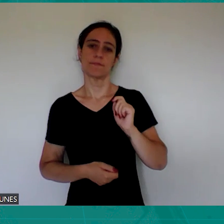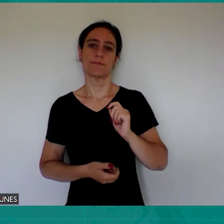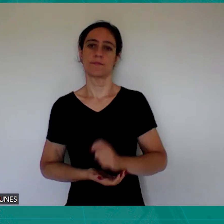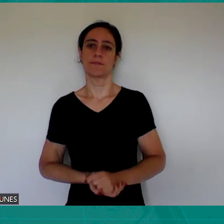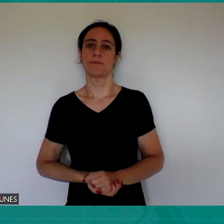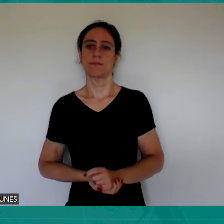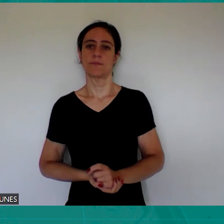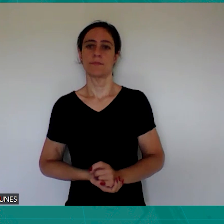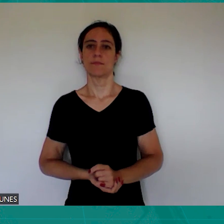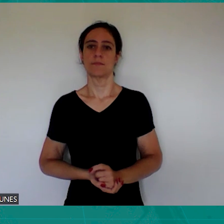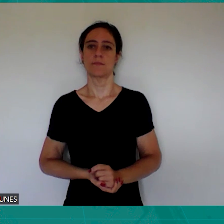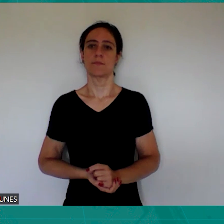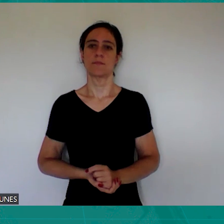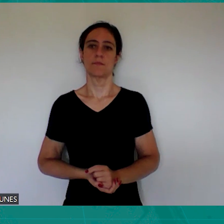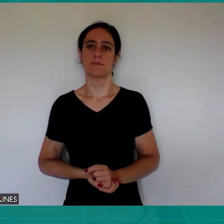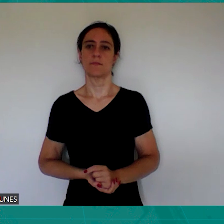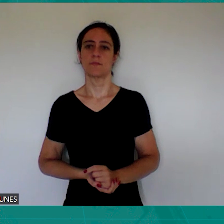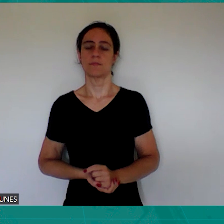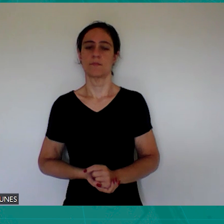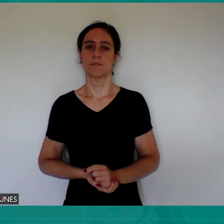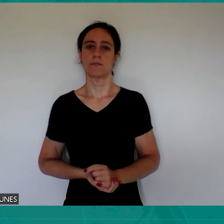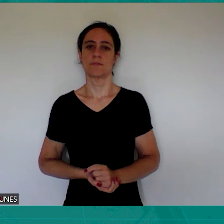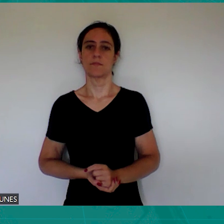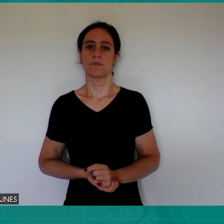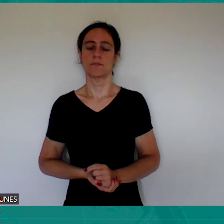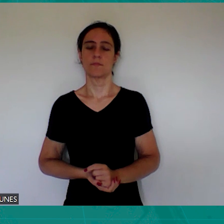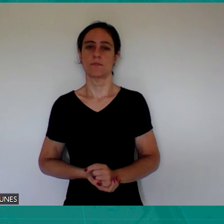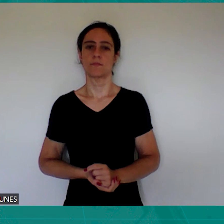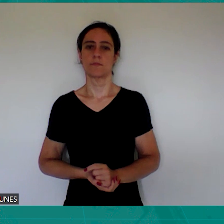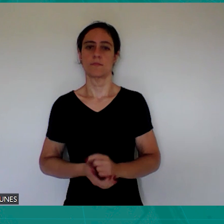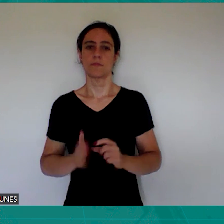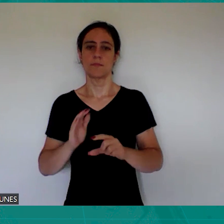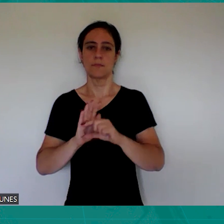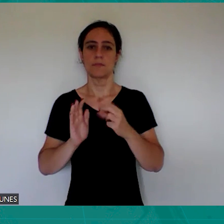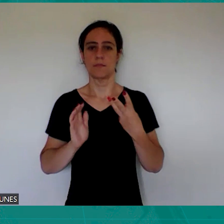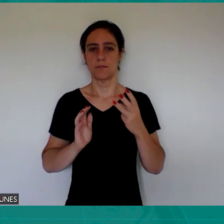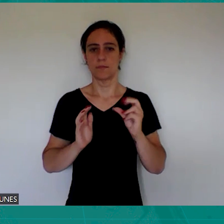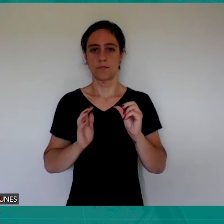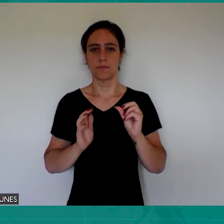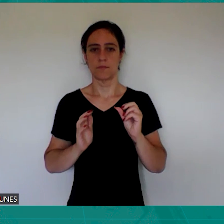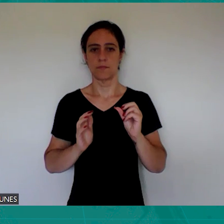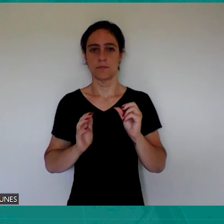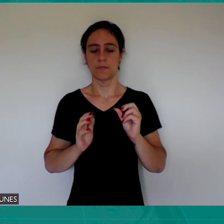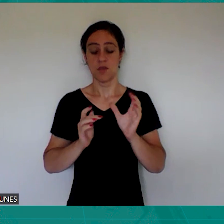João 10, 30, né? Aqui fala, eu e o Pai somos um.